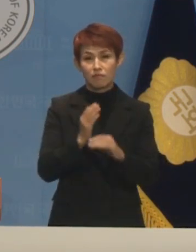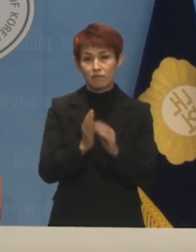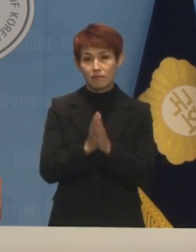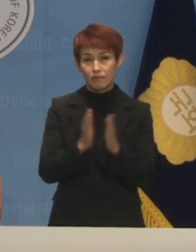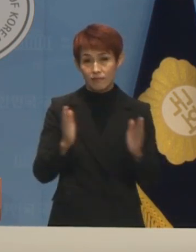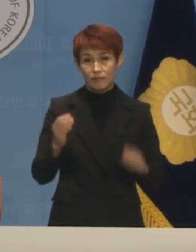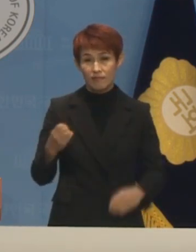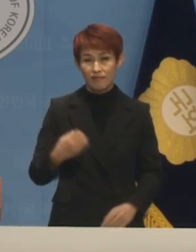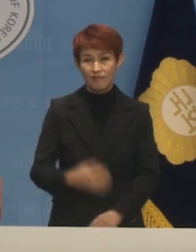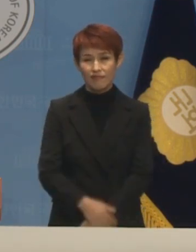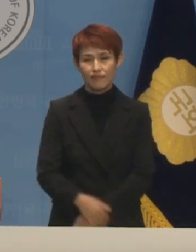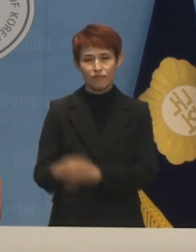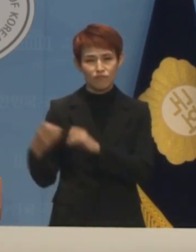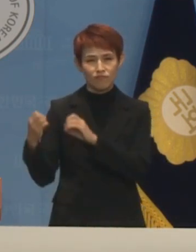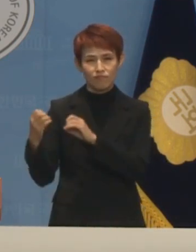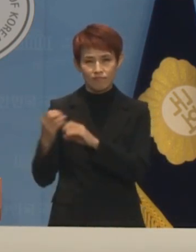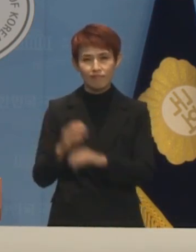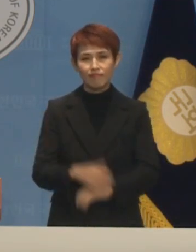얼굴이 많이 바쁘나?